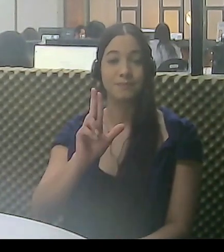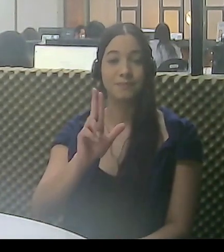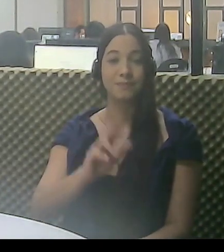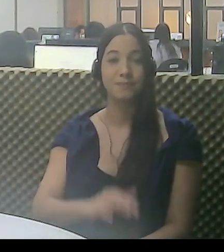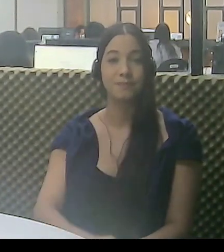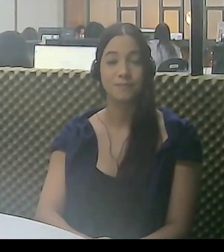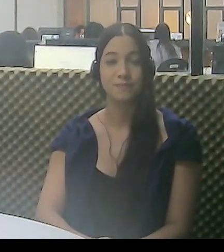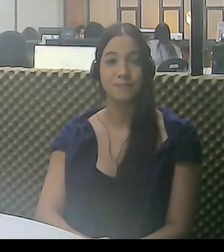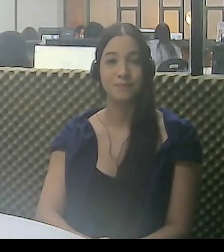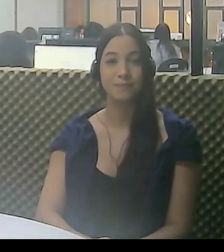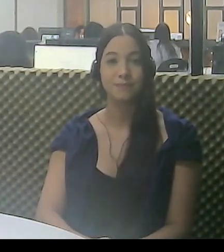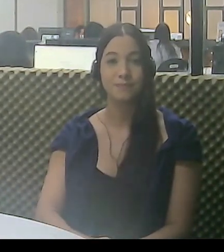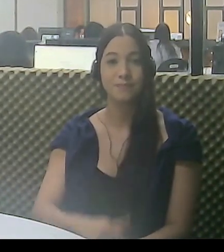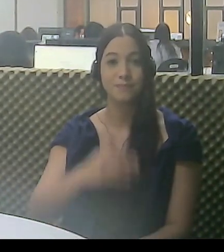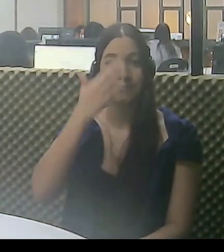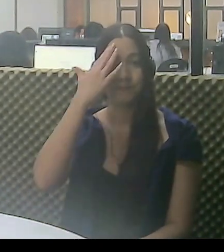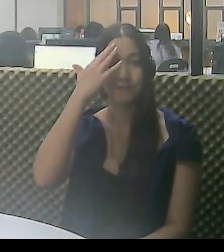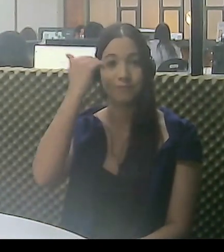Uberlândia,